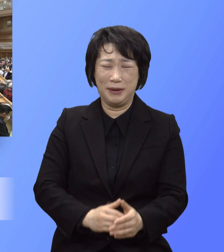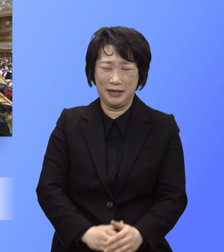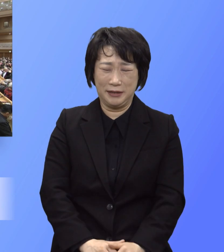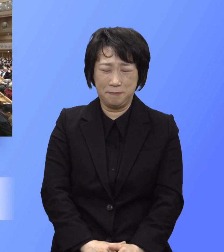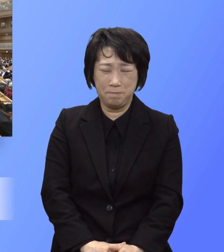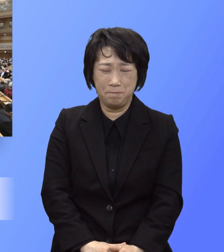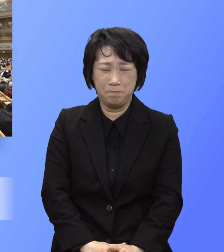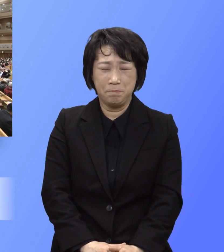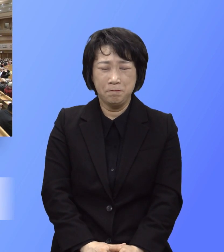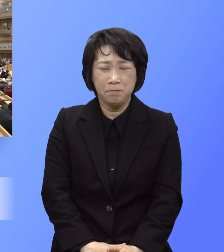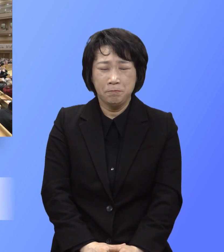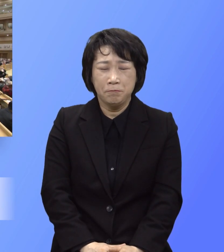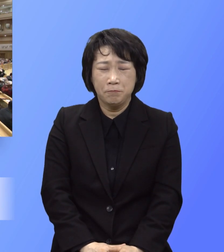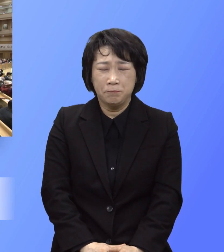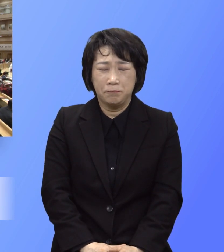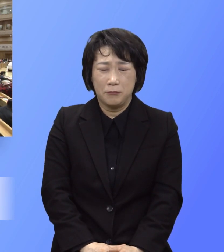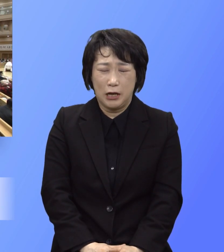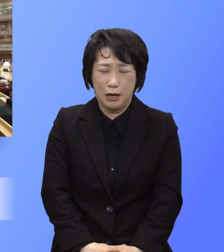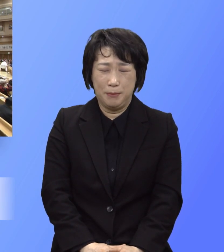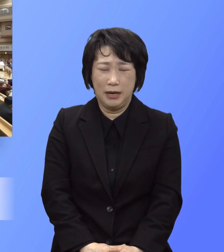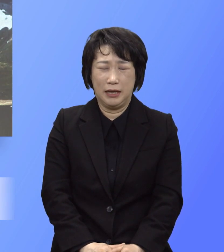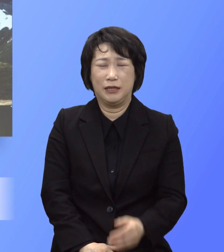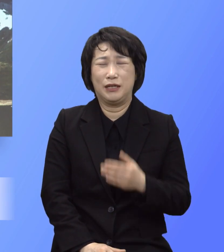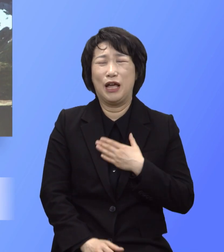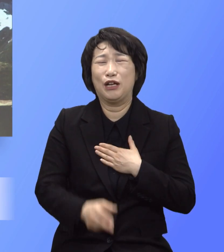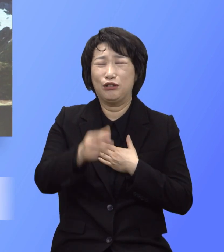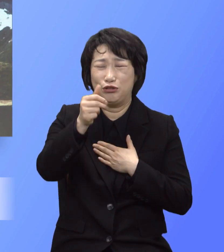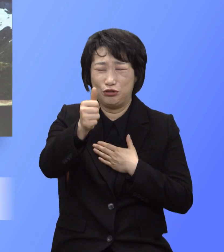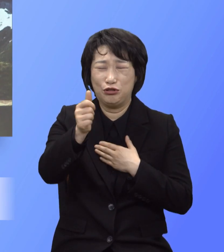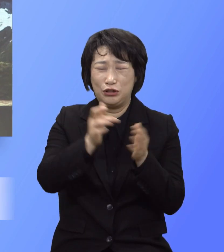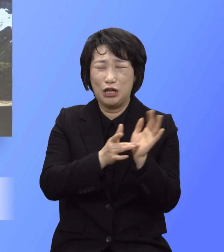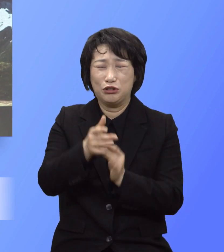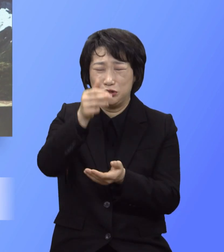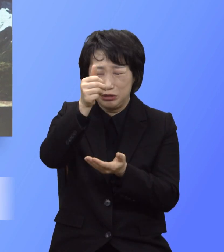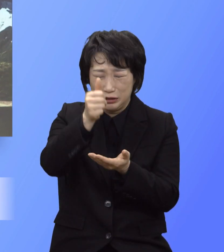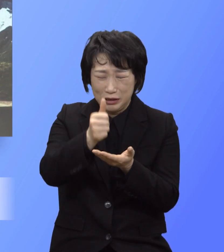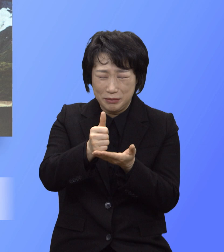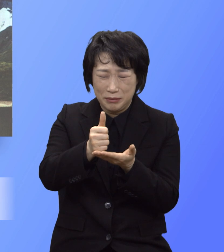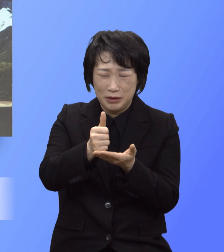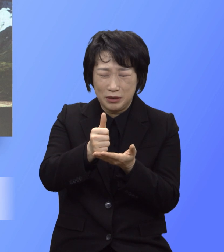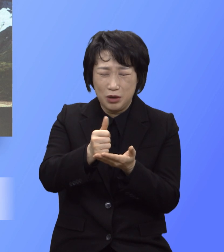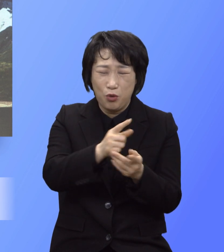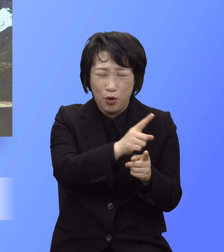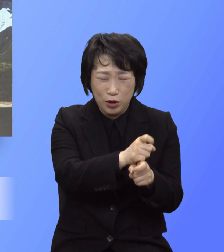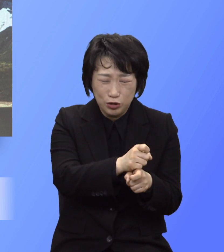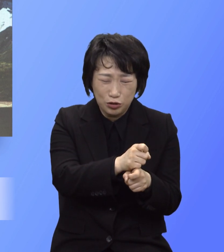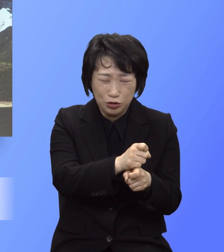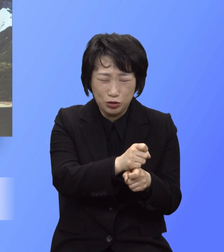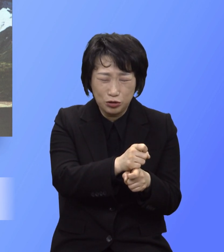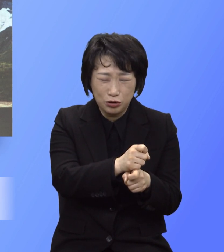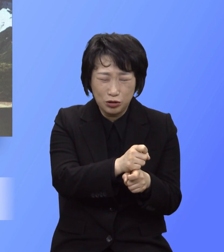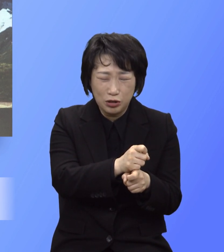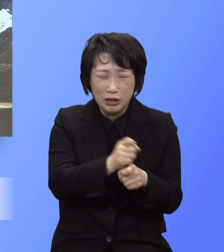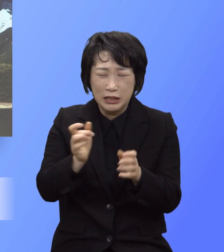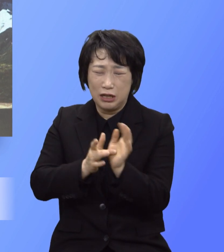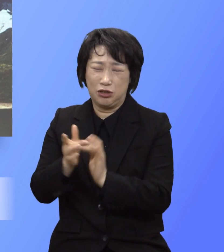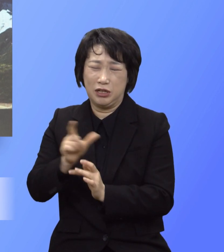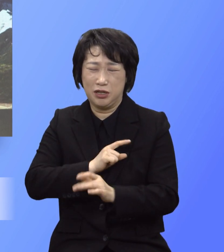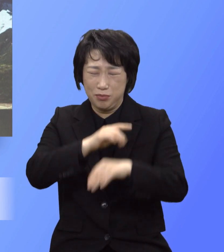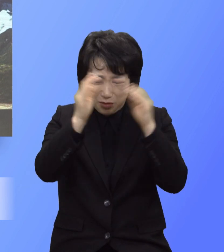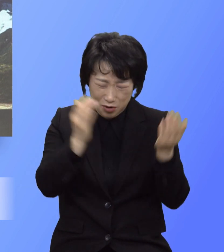내 주 예수님, 원수를 예수